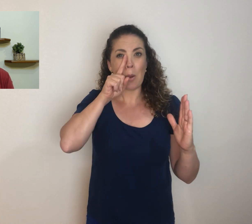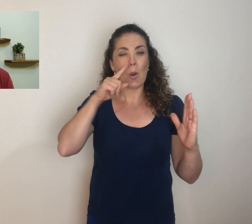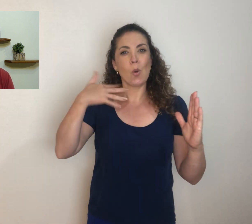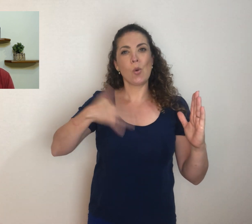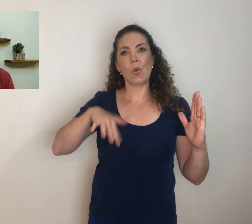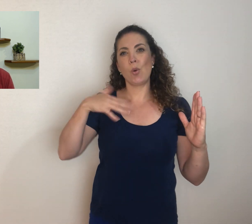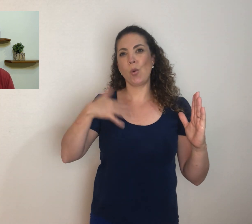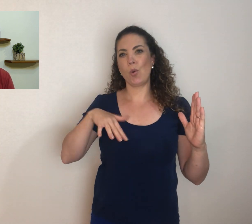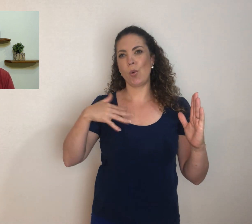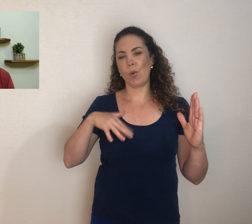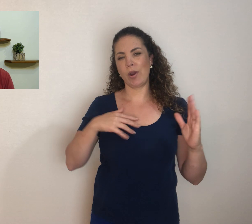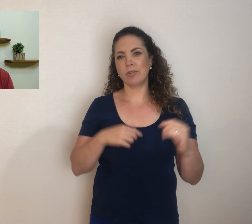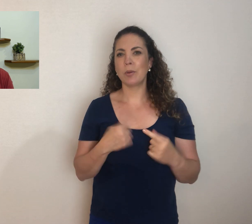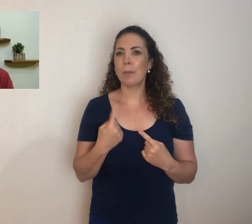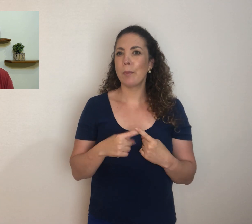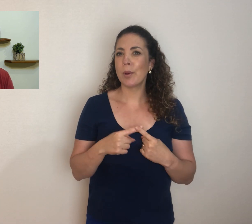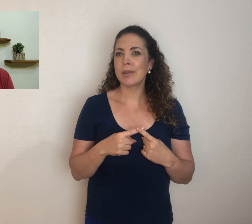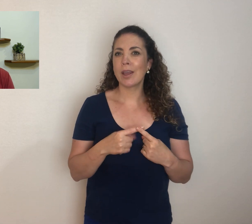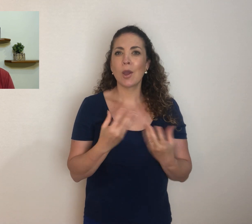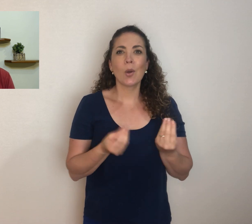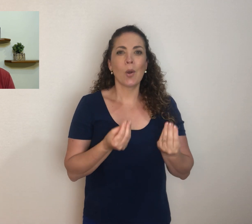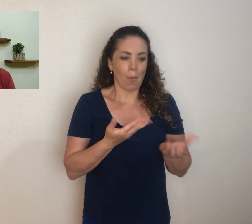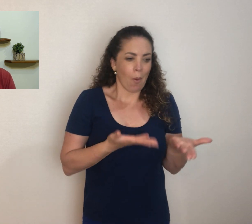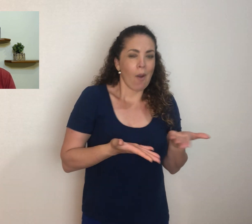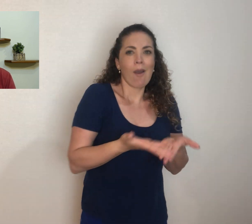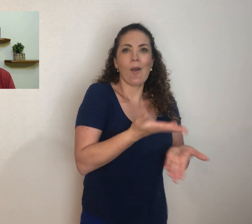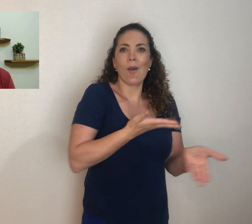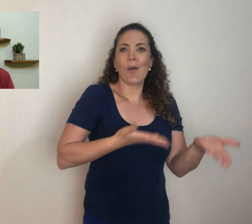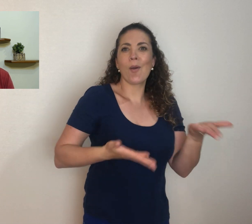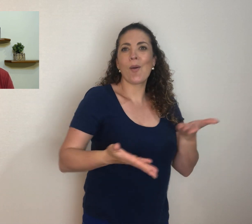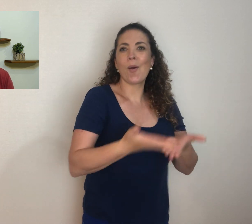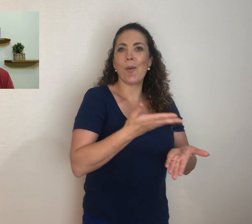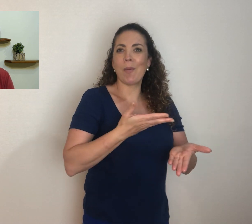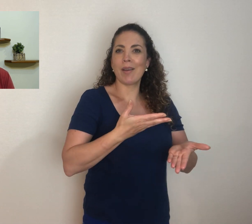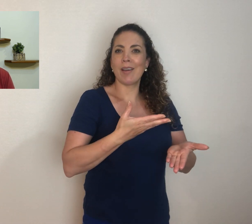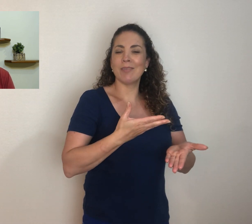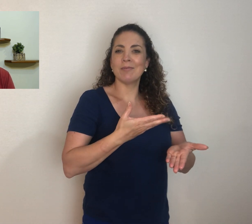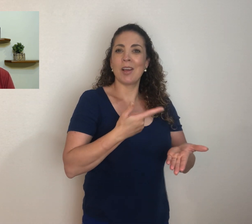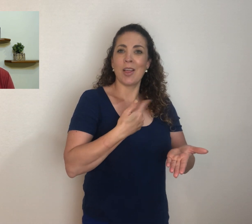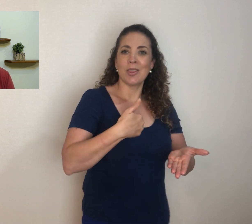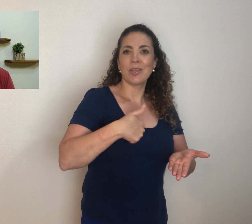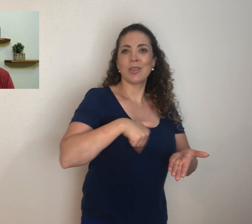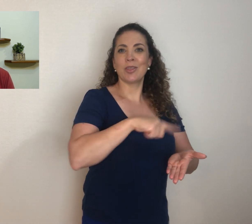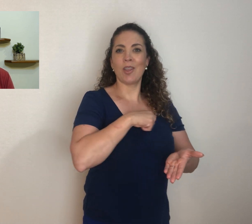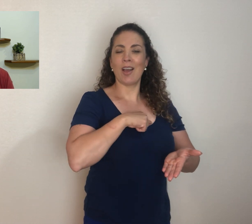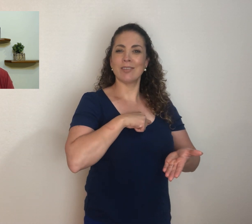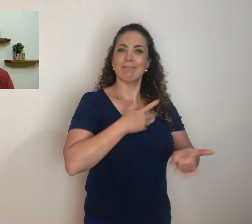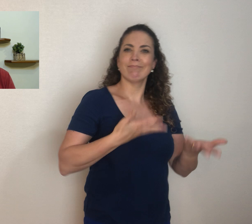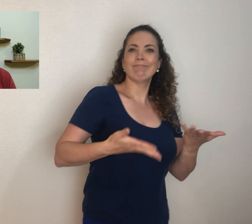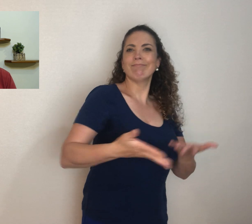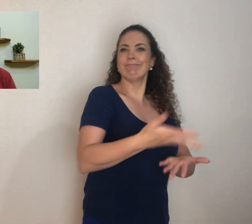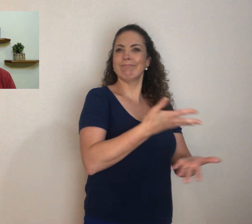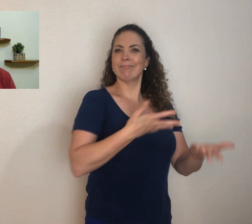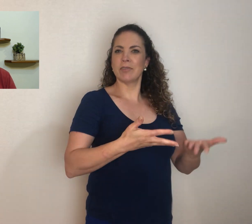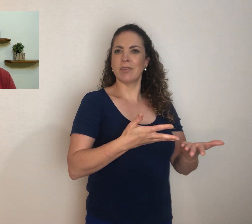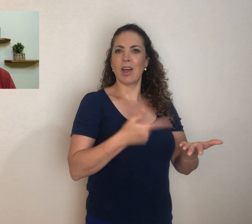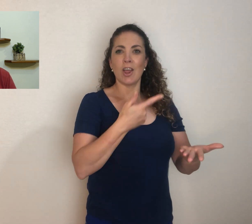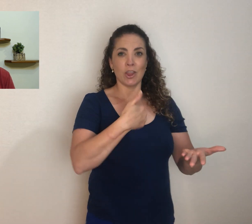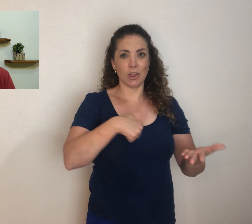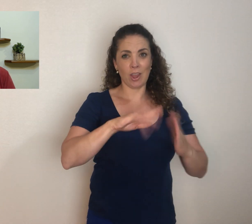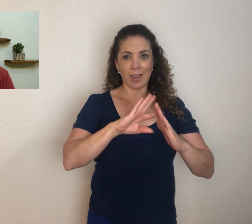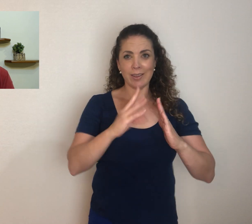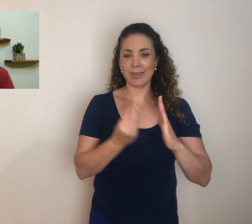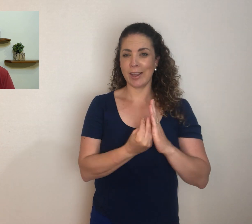à comunhão da igreja e ao serviço dos santos. Não podemos permitir que esta